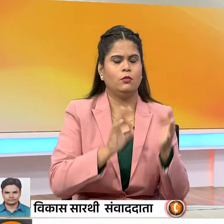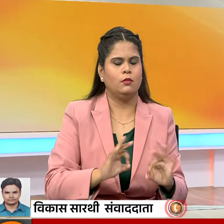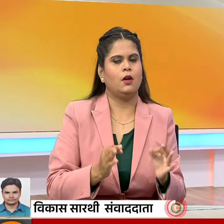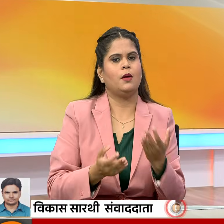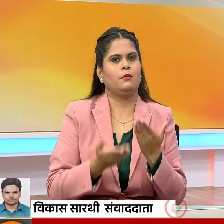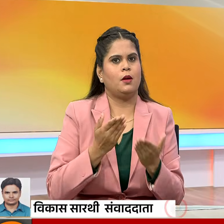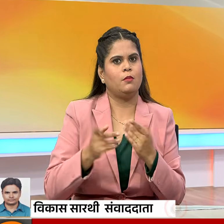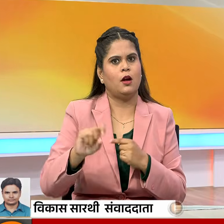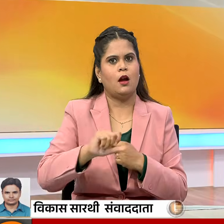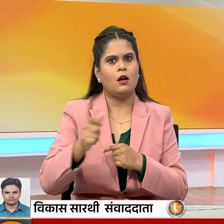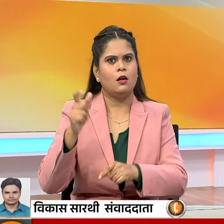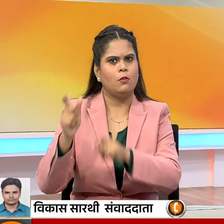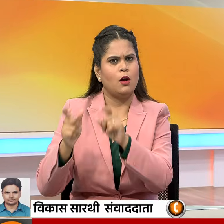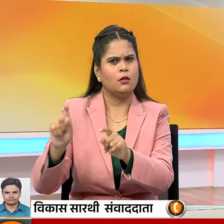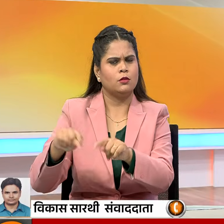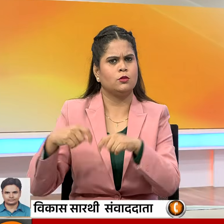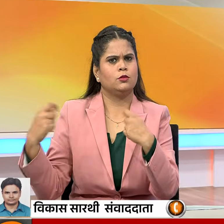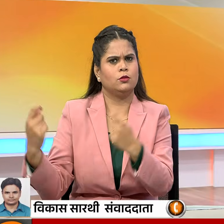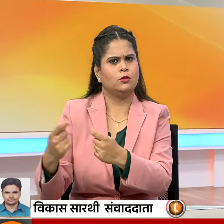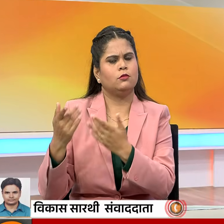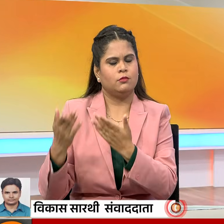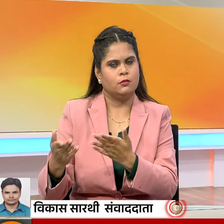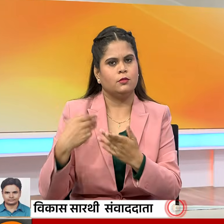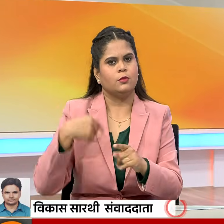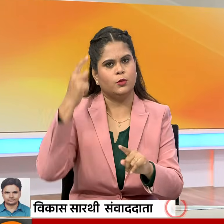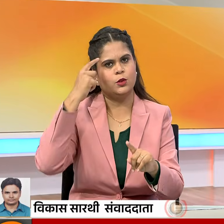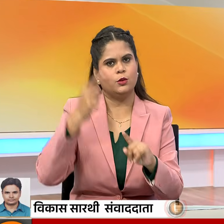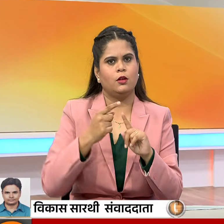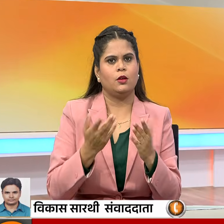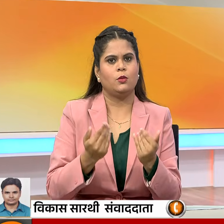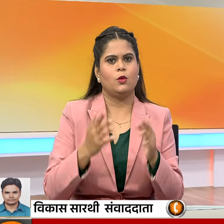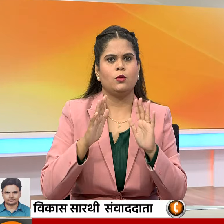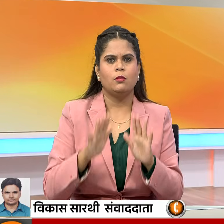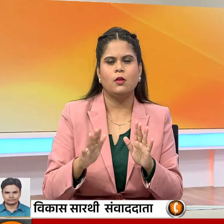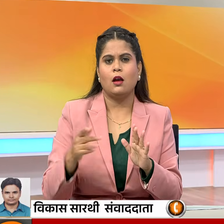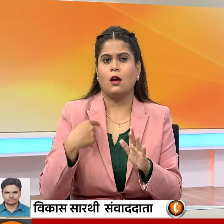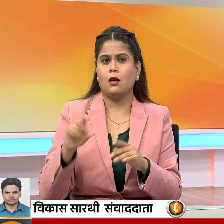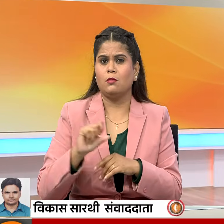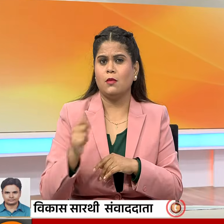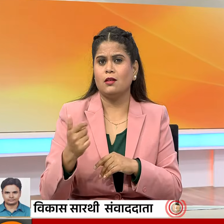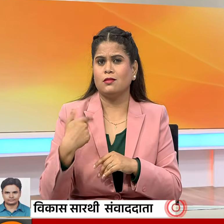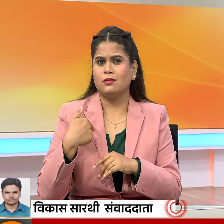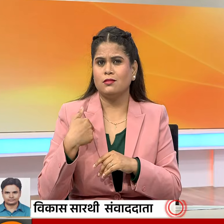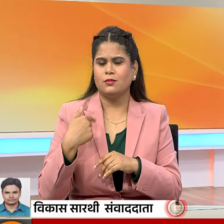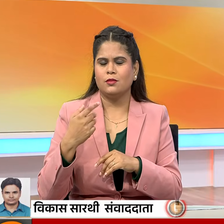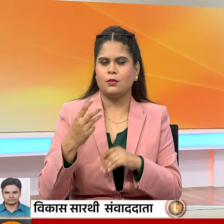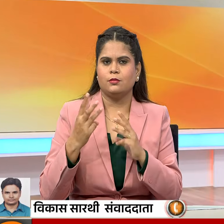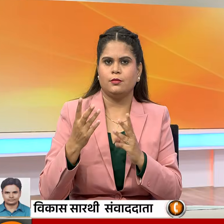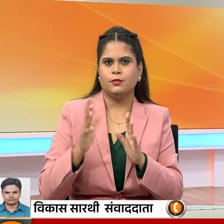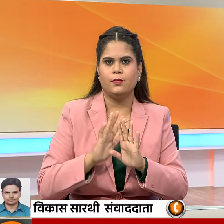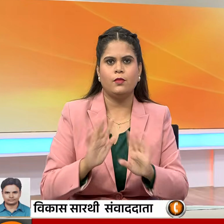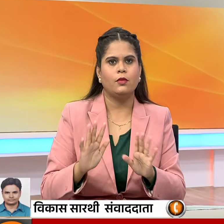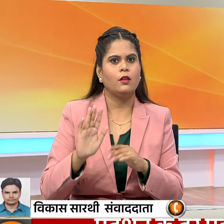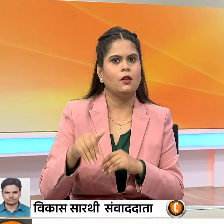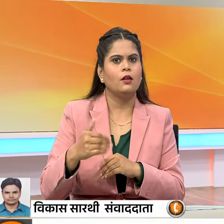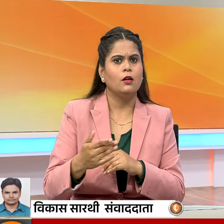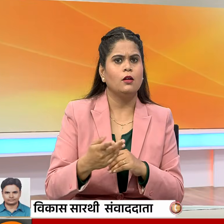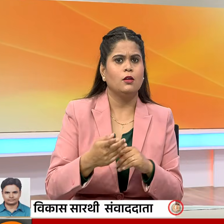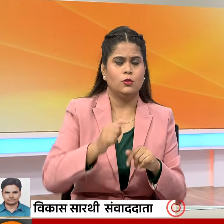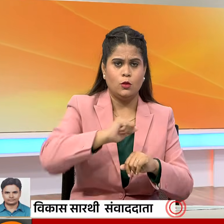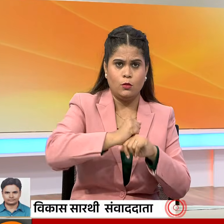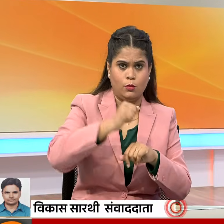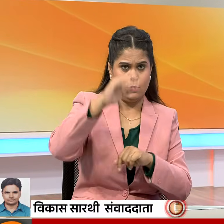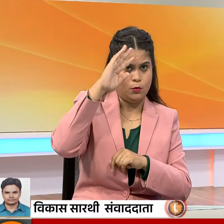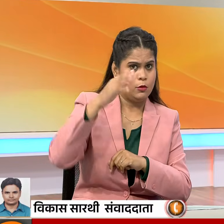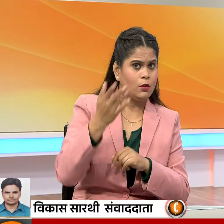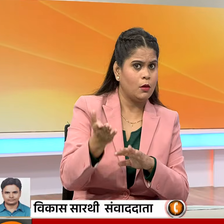ये इस बात के लिए सहमत होना चाहिए कि इस कमेटी की रिपोर्ट को लेकर के किसी के मन में कोई संदेह नहीं है। क्योंकि जहां तक पुलिस का पक्ष है,